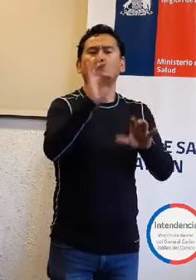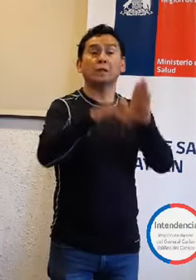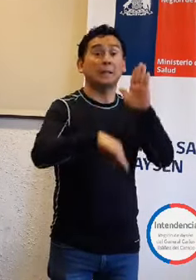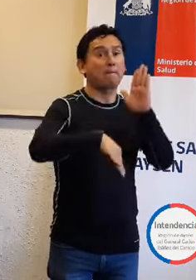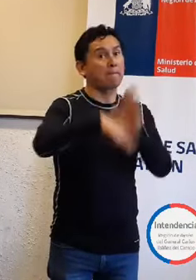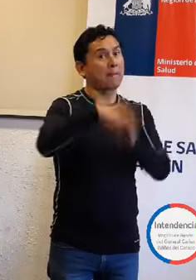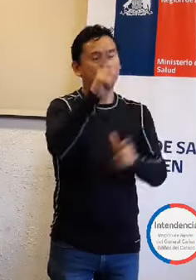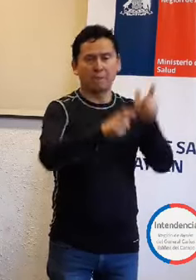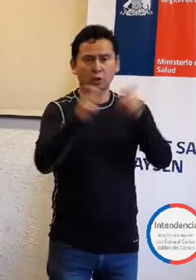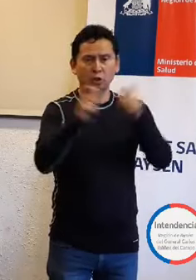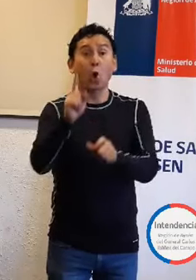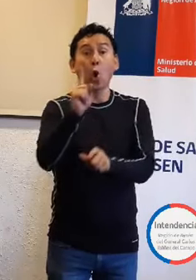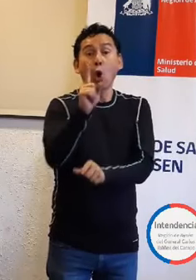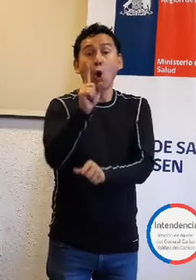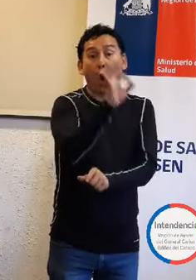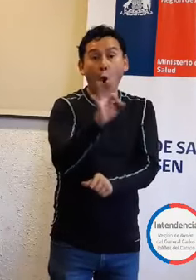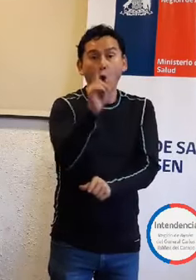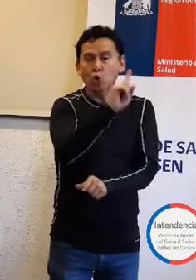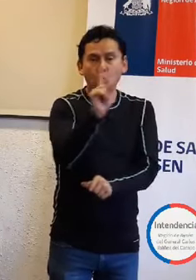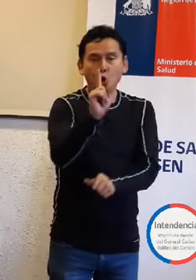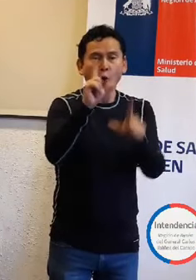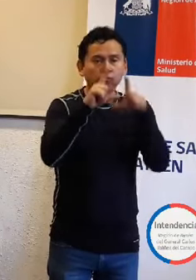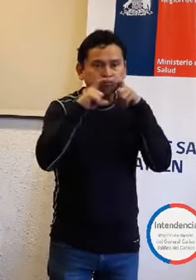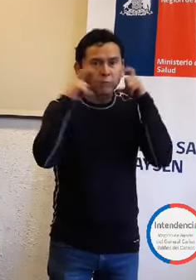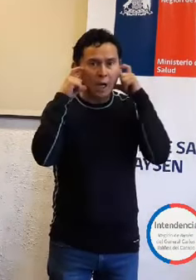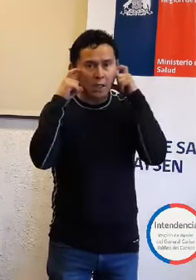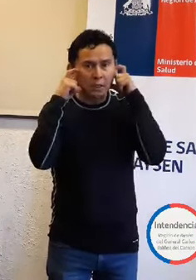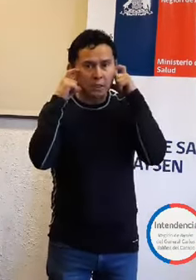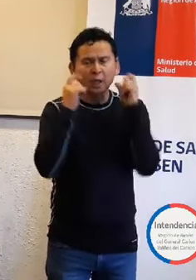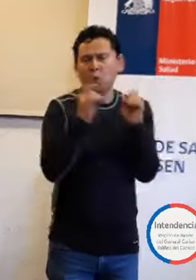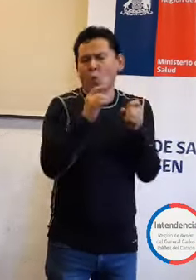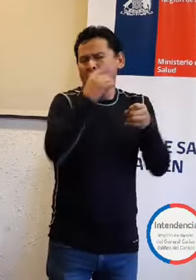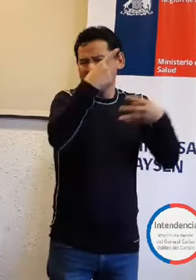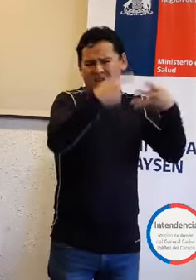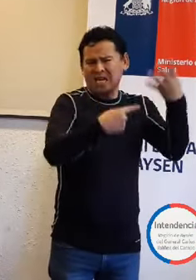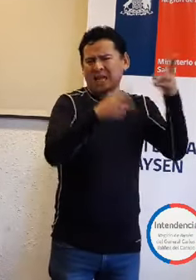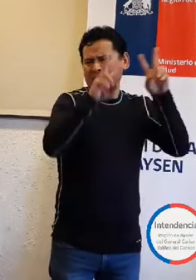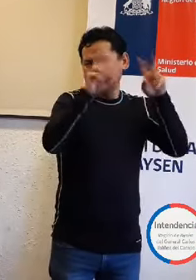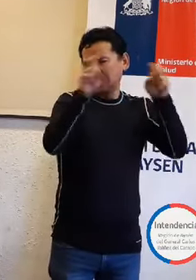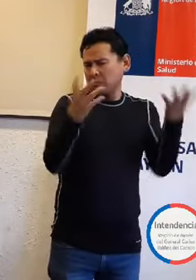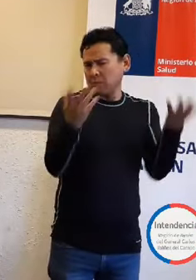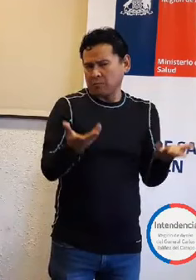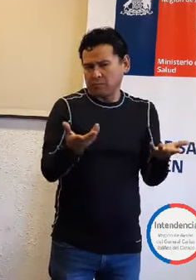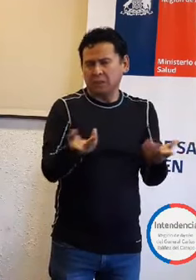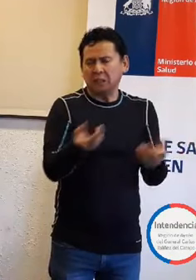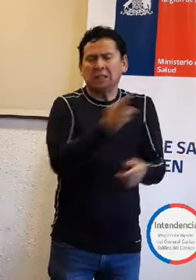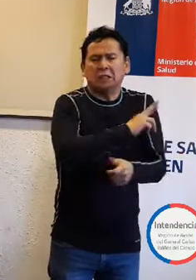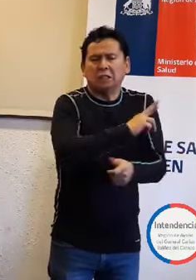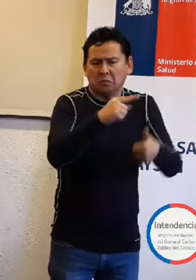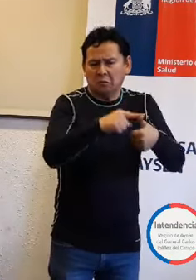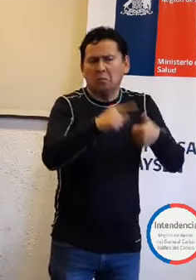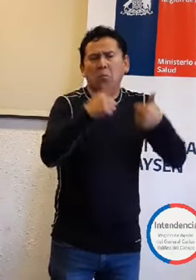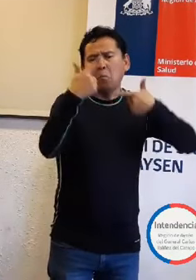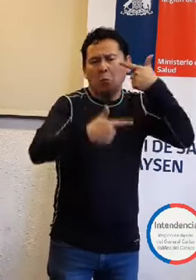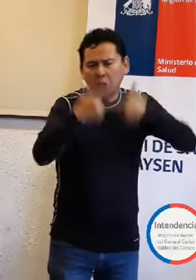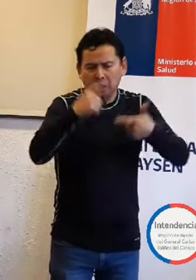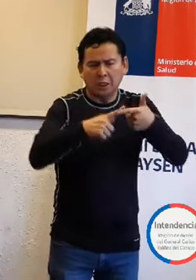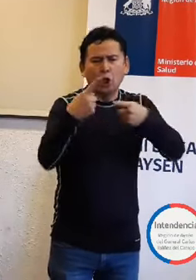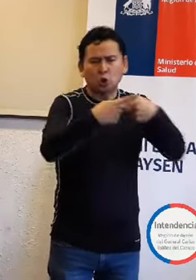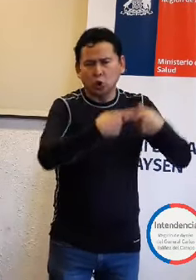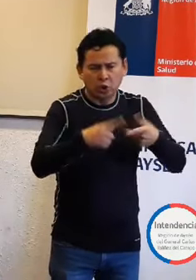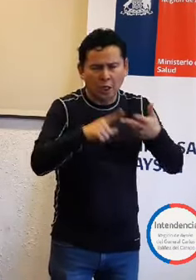o que no estén utilizando la mascarilla independiente del carácter que esta reunión pueda tener sea religioso, sea político, sea